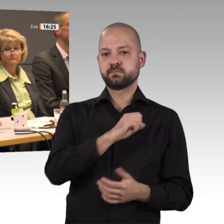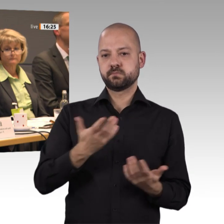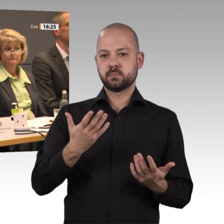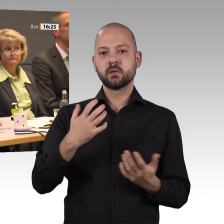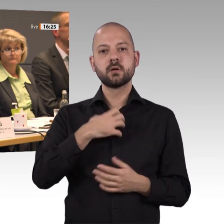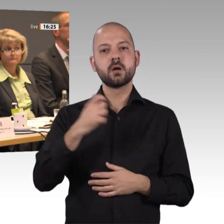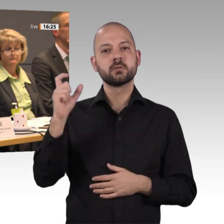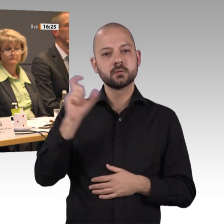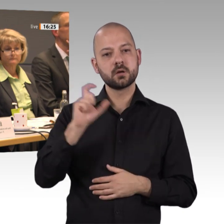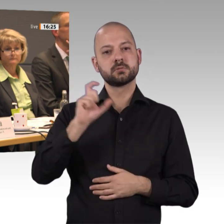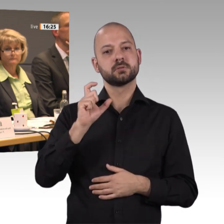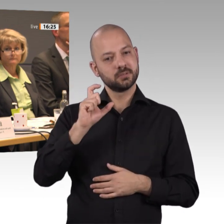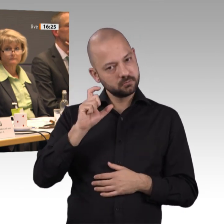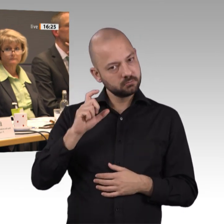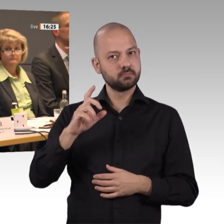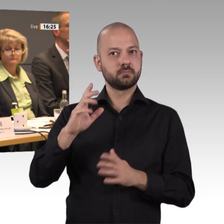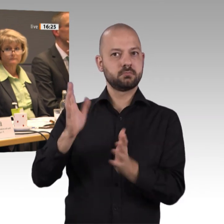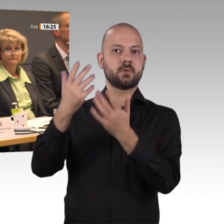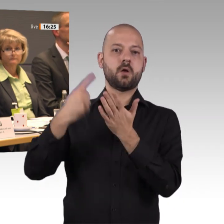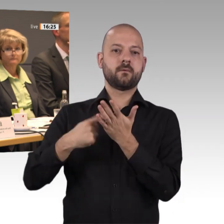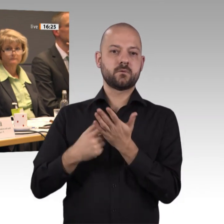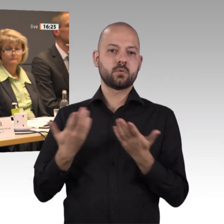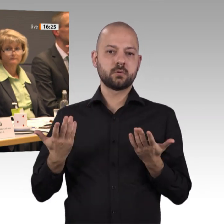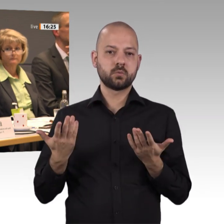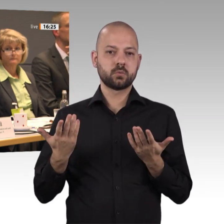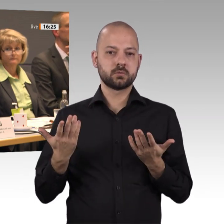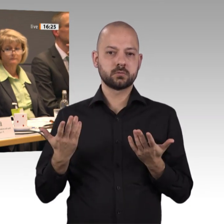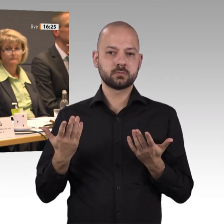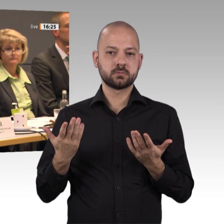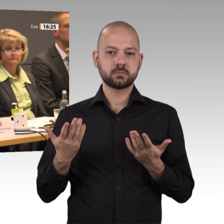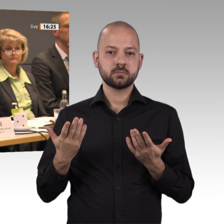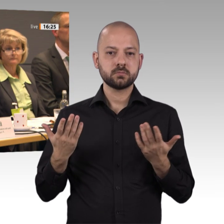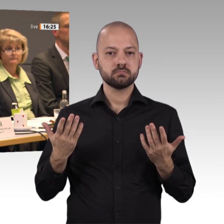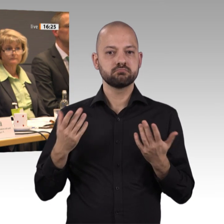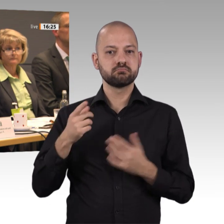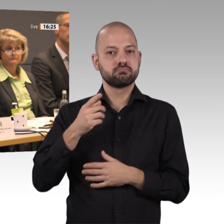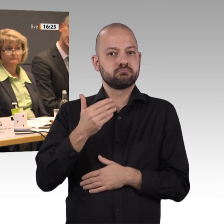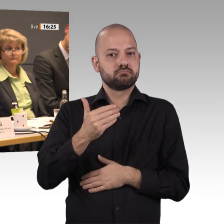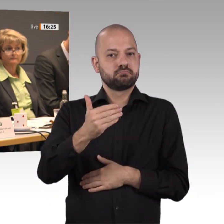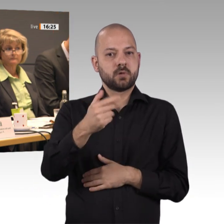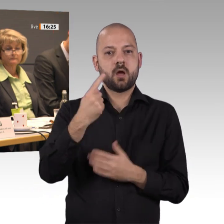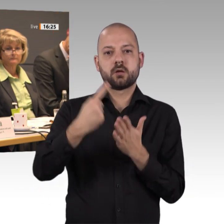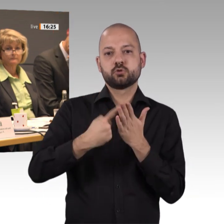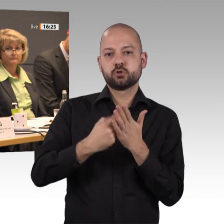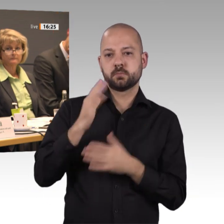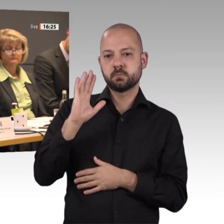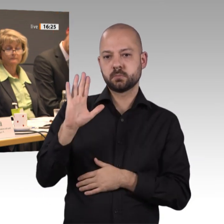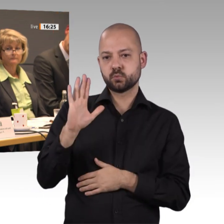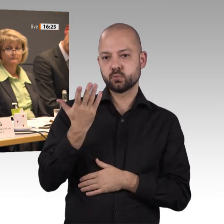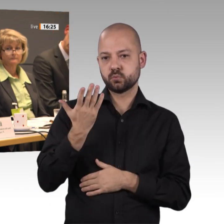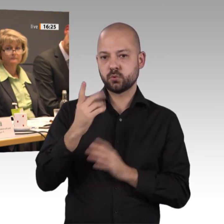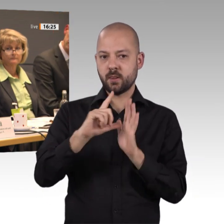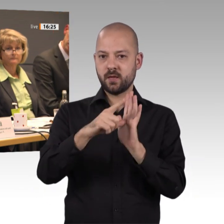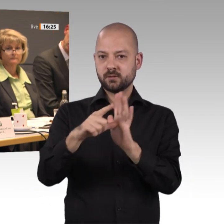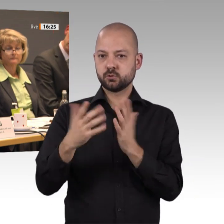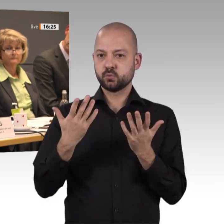Und allgemein, das betrifft leider nicht die Bundesebene, aber trotzdem möchte ich das gerne sagen, ist es ganz wichtig,